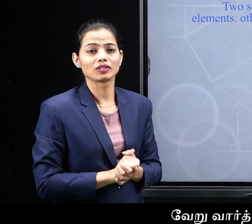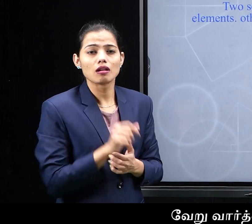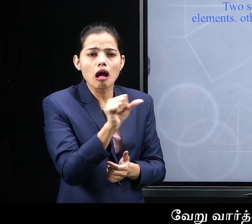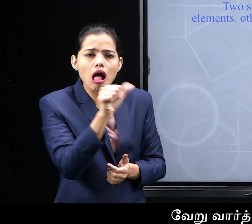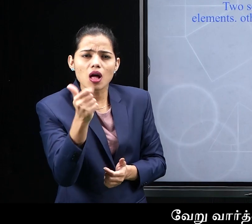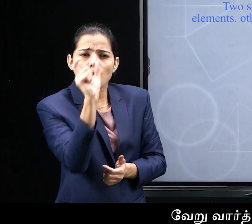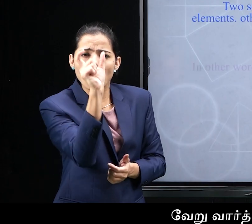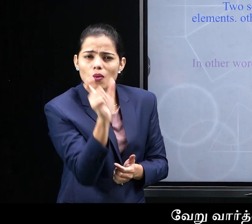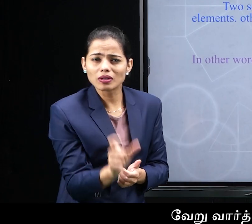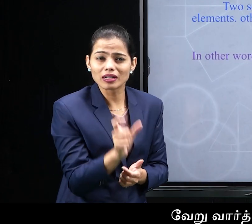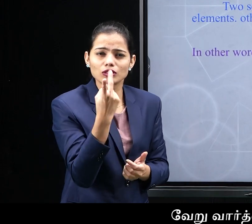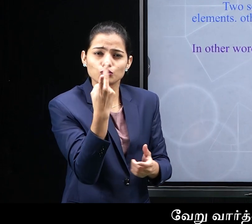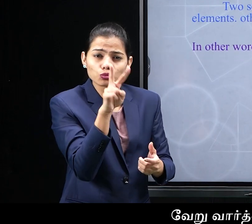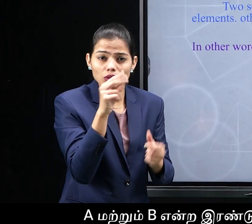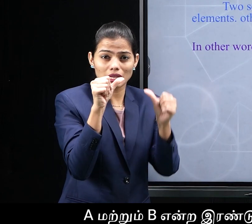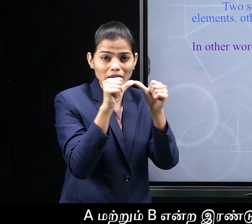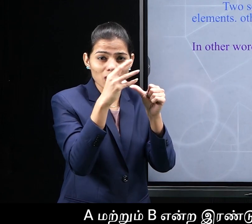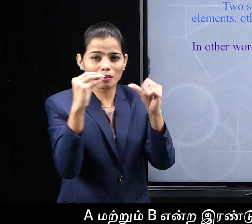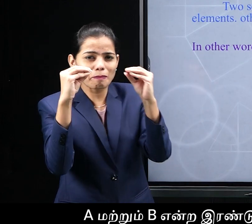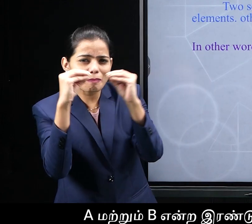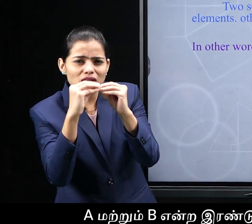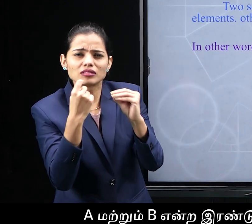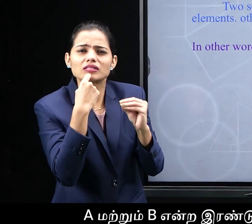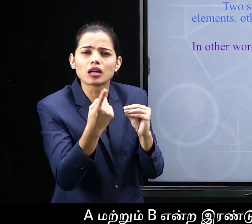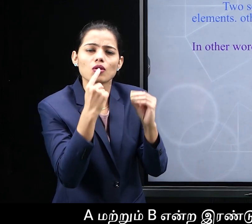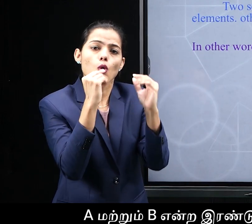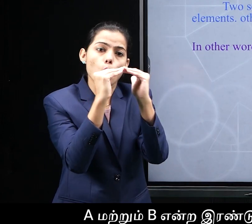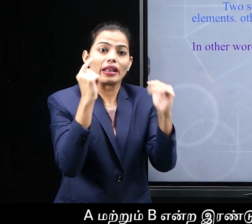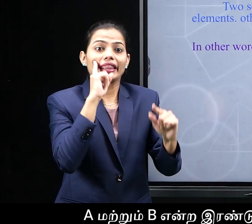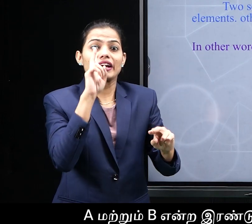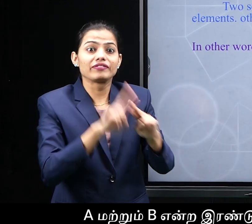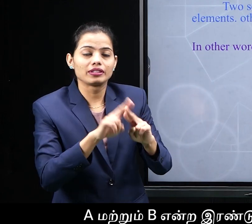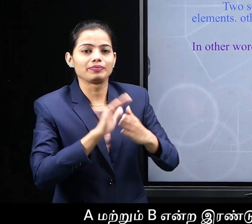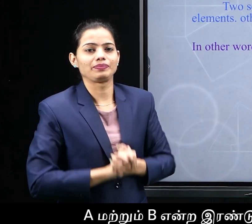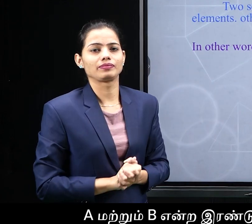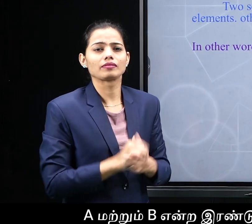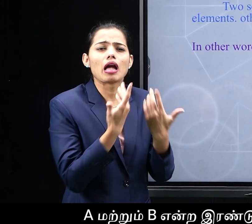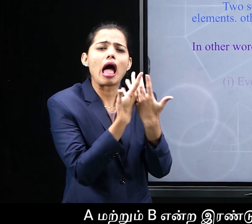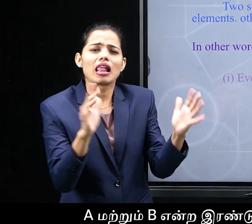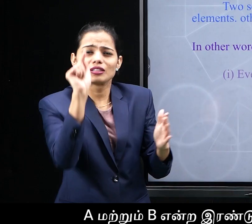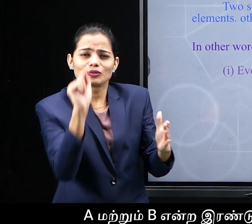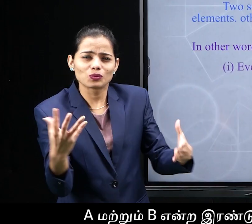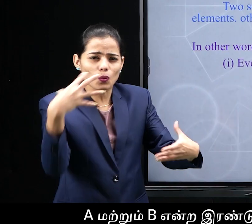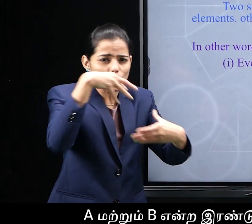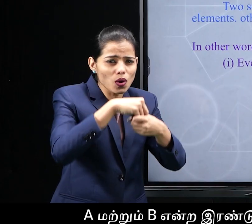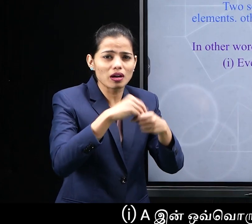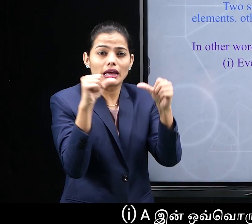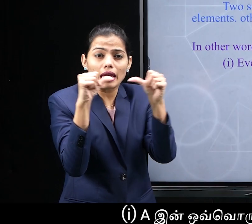வேறு வார்த்தைகளில் கூறுவதானால், A மற்றும் B என்ற இரண்டு கணங்கள் சமம் என்று கூறப்படுகிறது. A